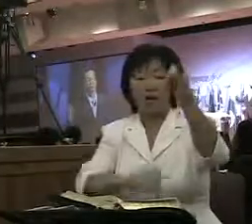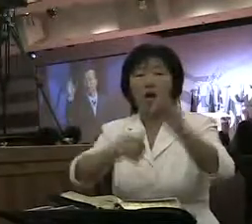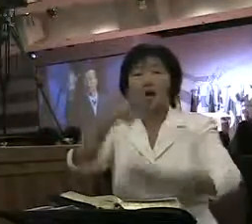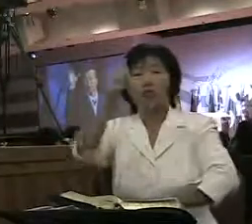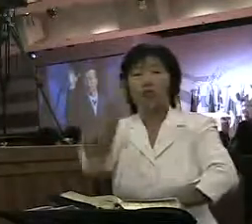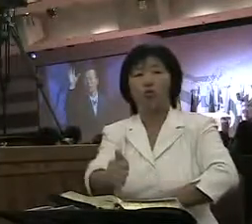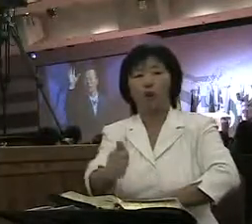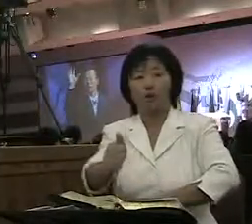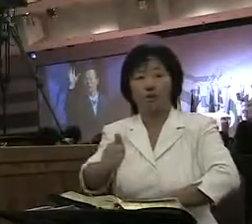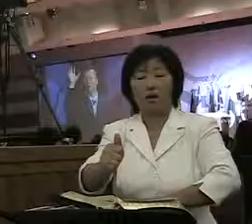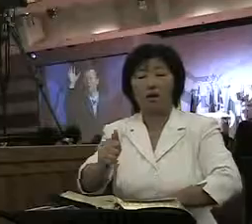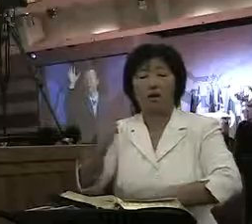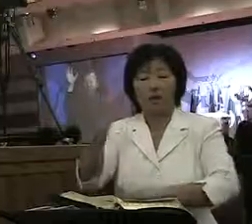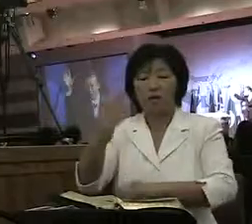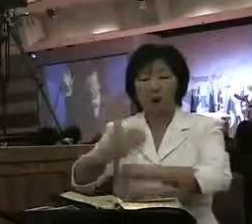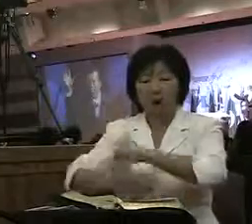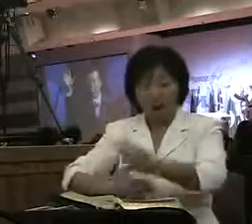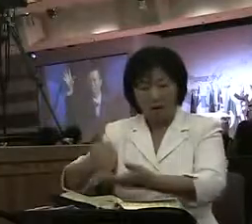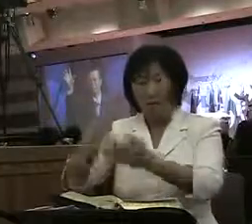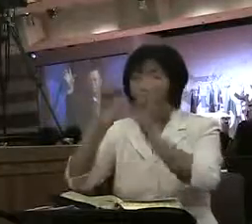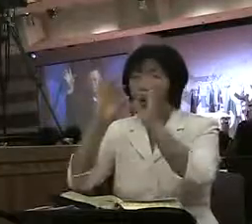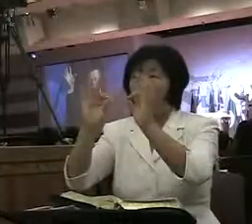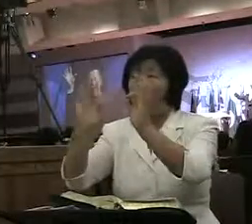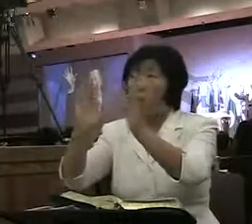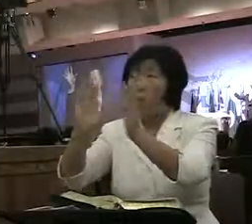그 하나님을 볼 때에만